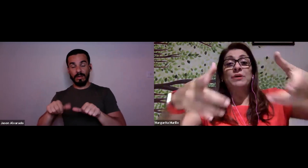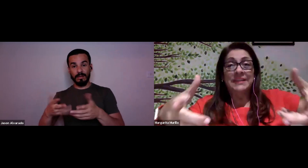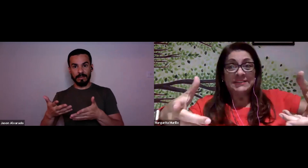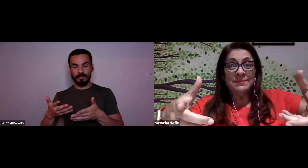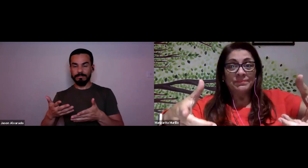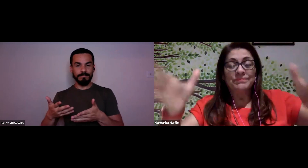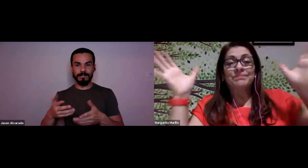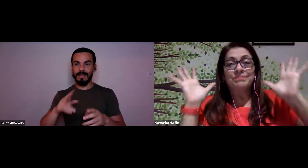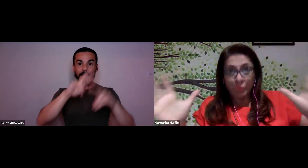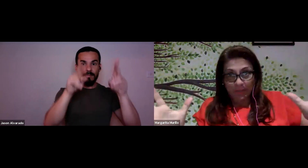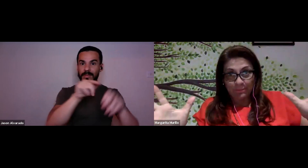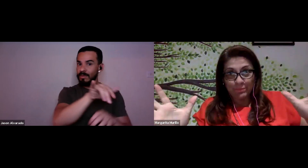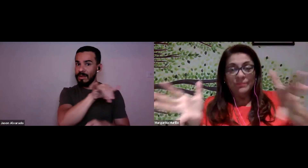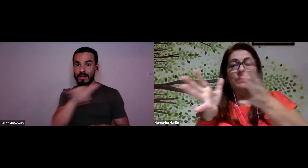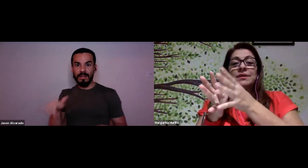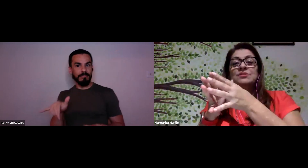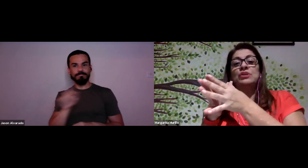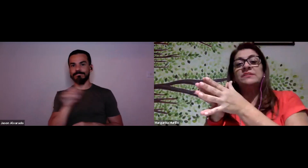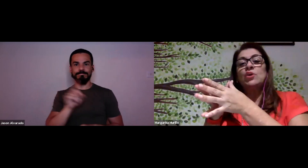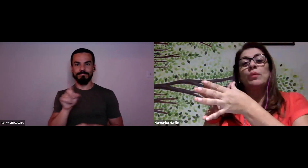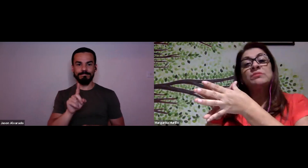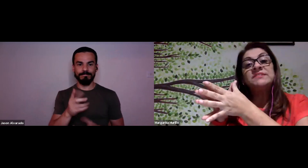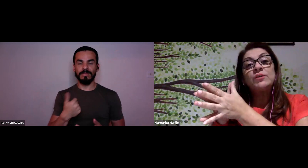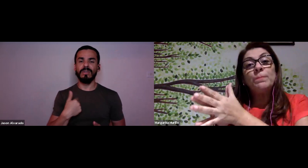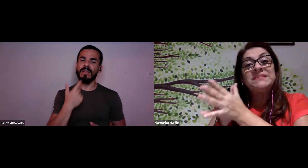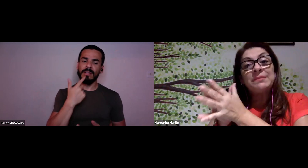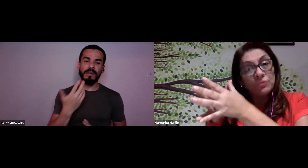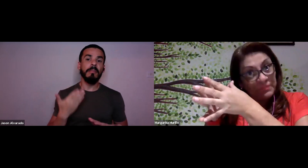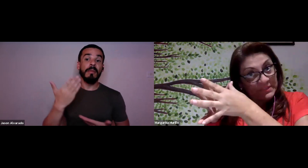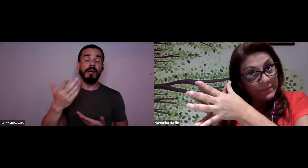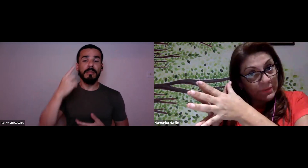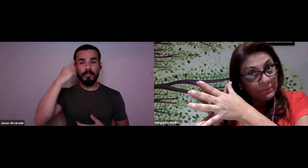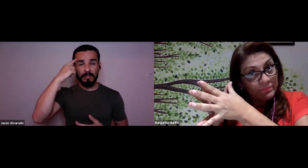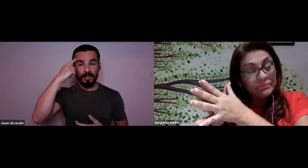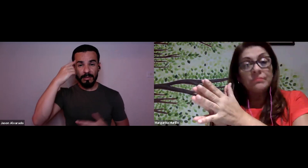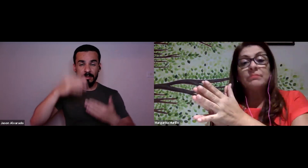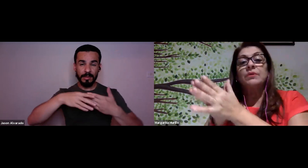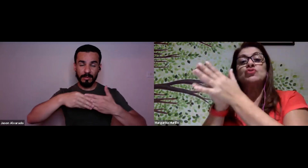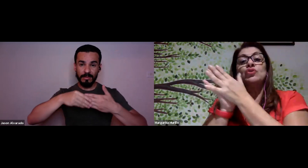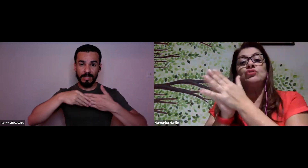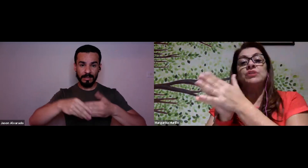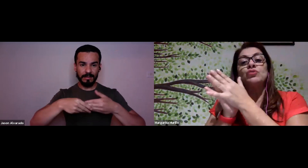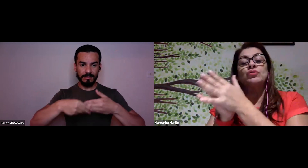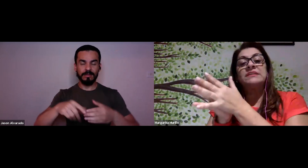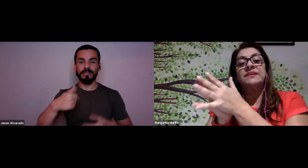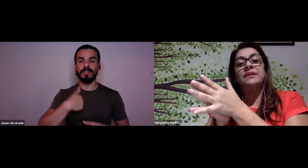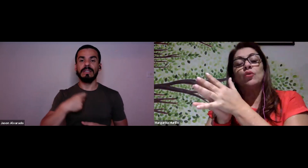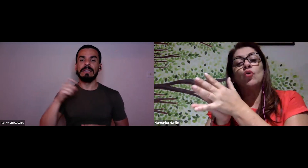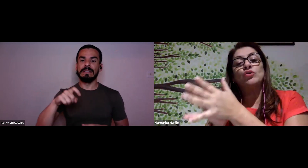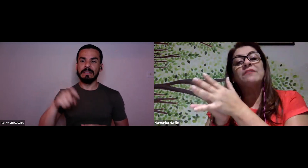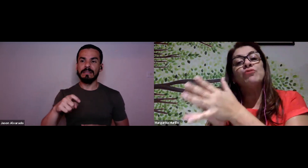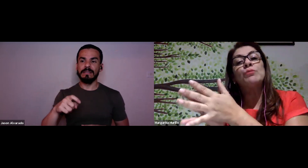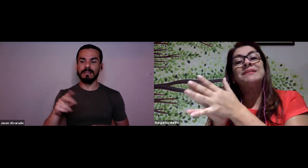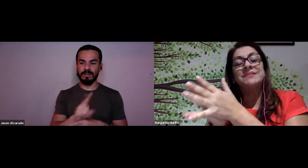no puede ser así por ejemplo si yo les digo vamos a hacer un pensamiento flexible yo tengo que utilizar